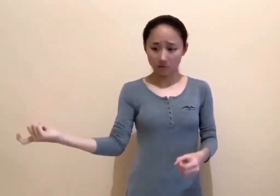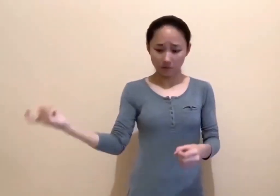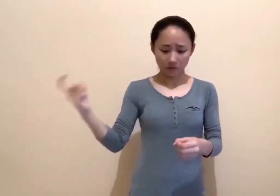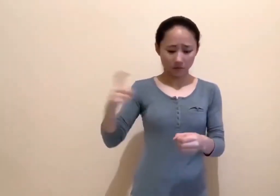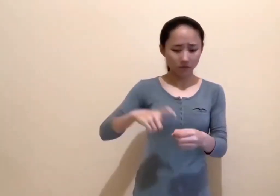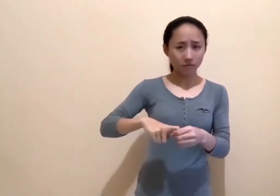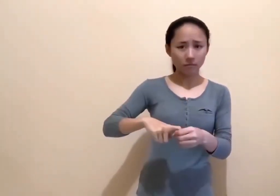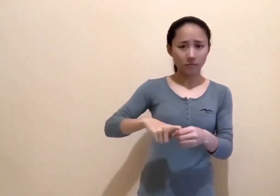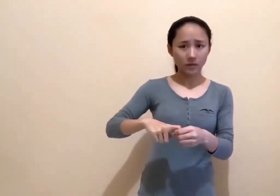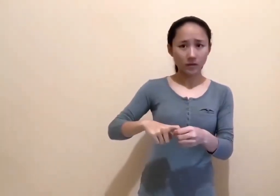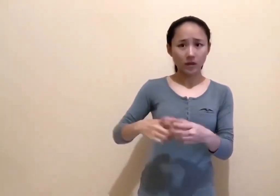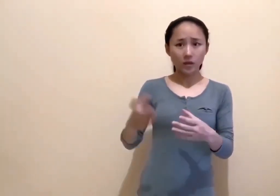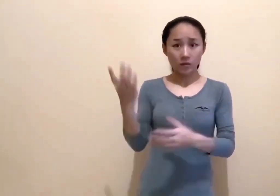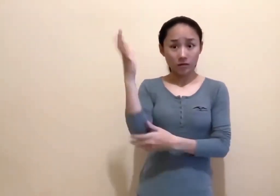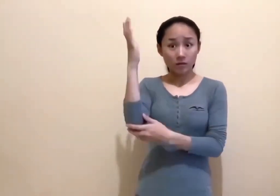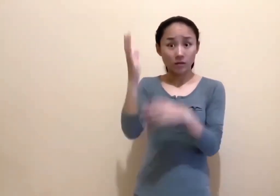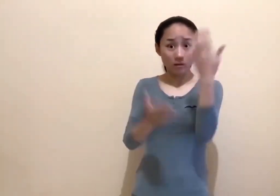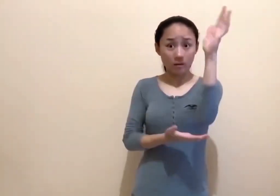floresta.